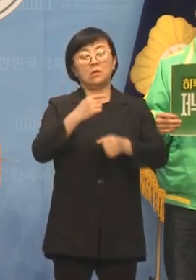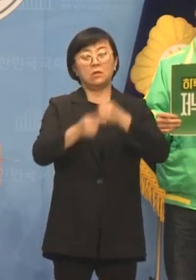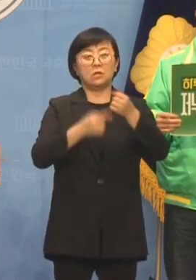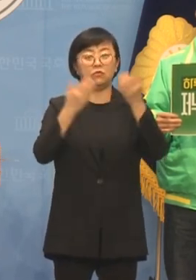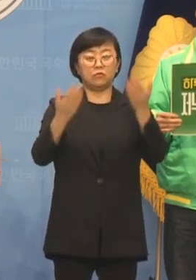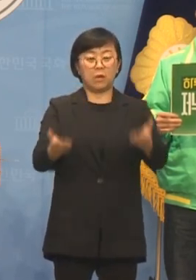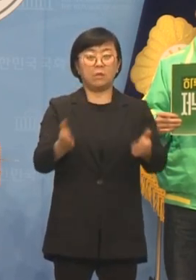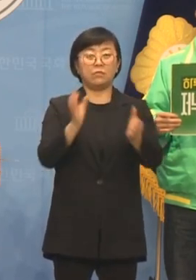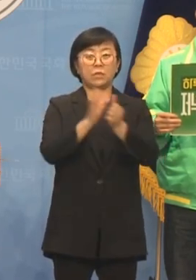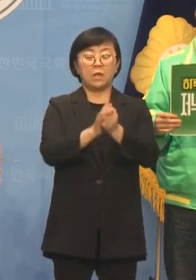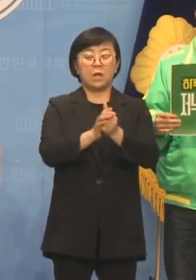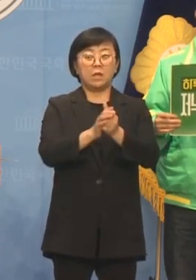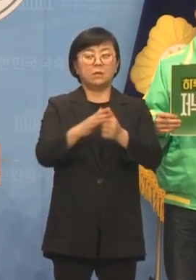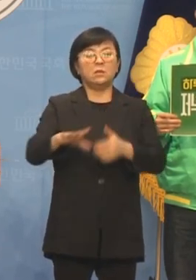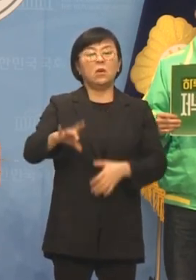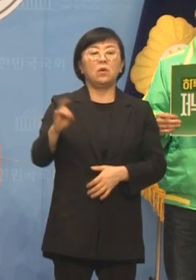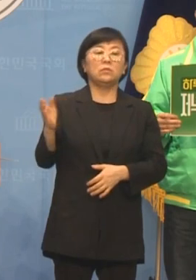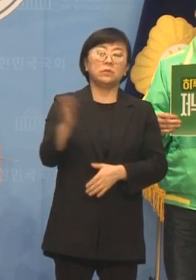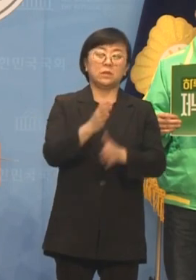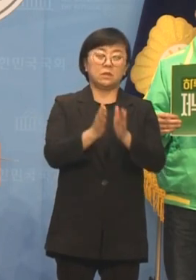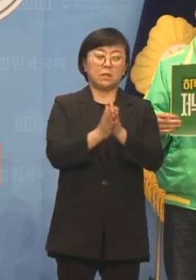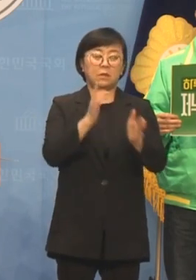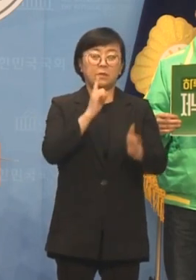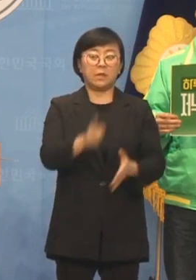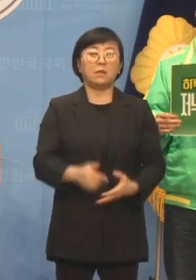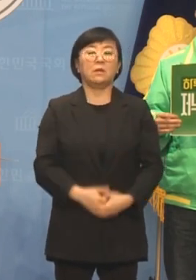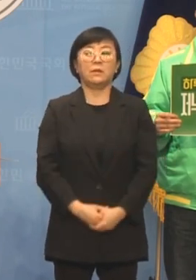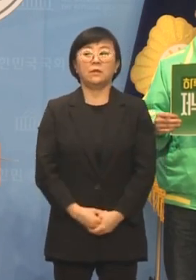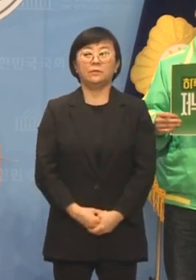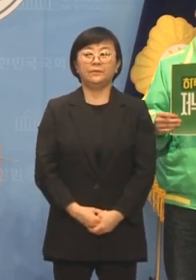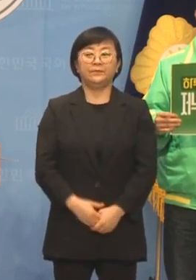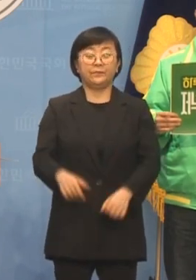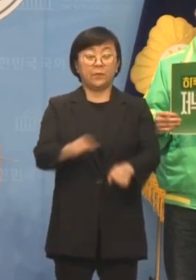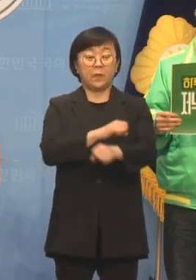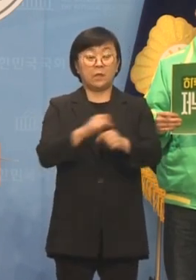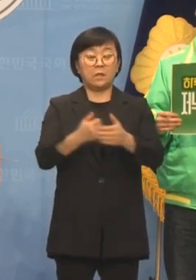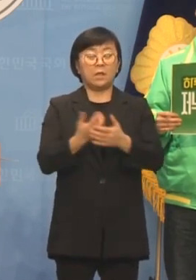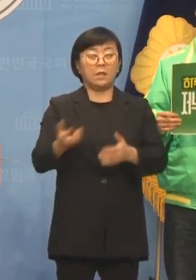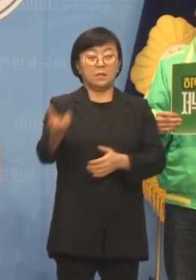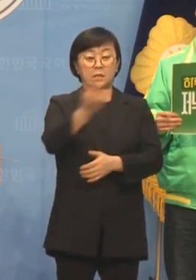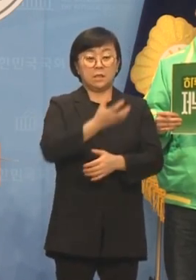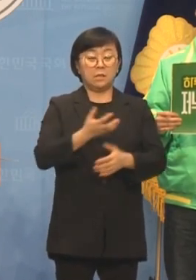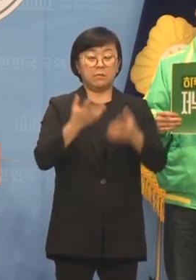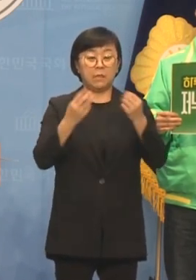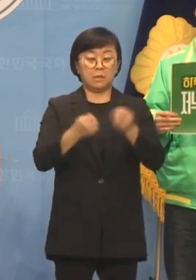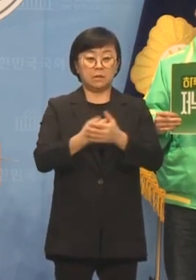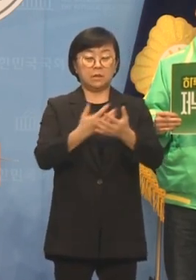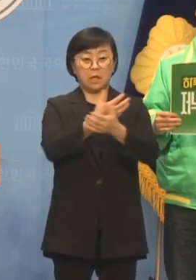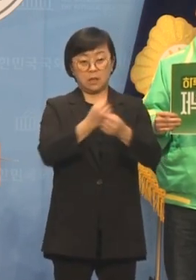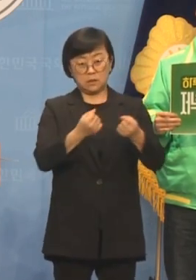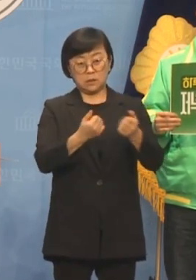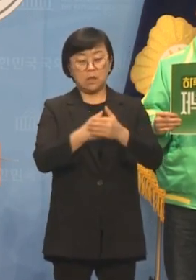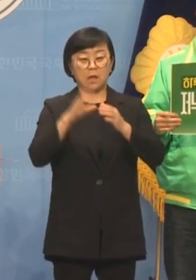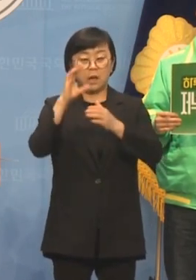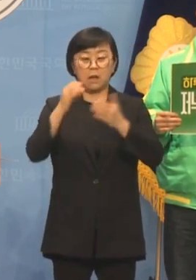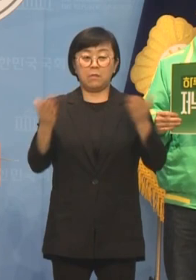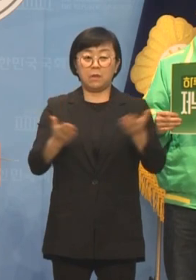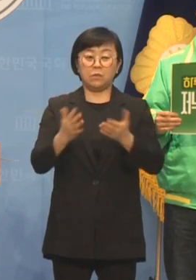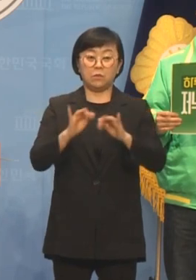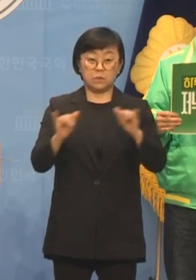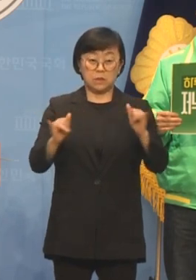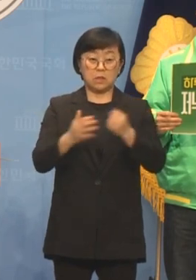휴가 부여가 다시 처음부터 시작되기 때문입니다 특히 이적이은 비정규직 아르바이트